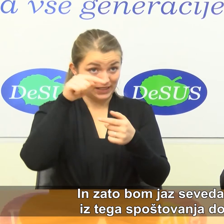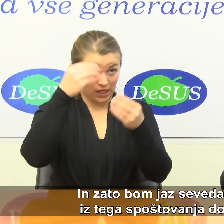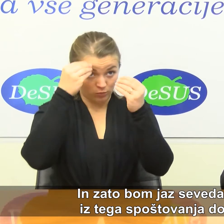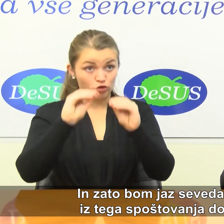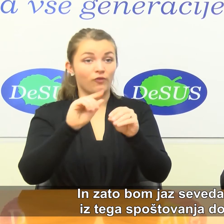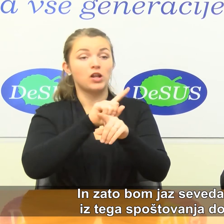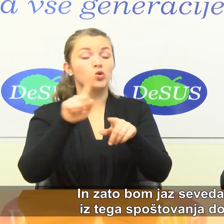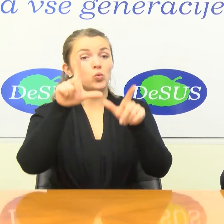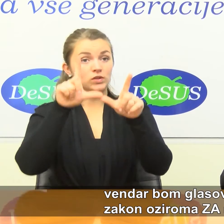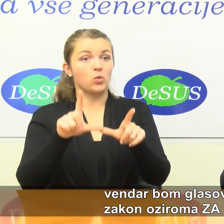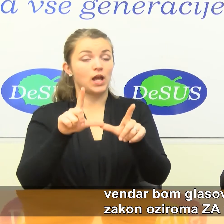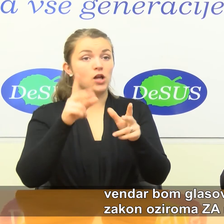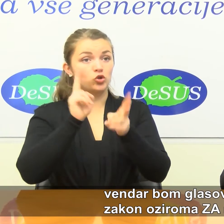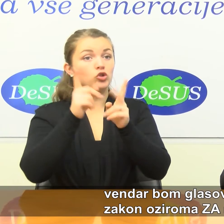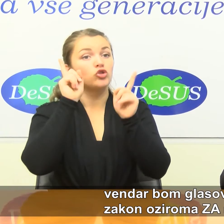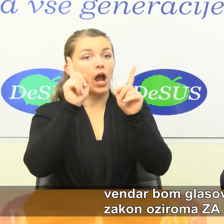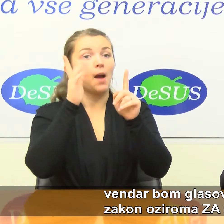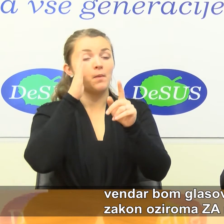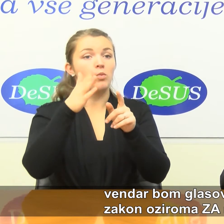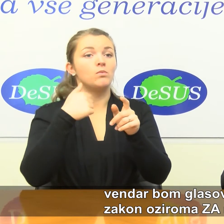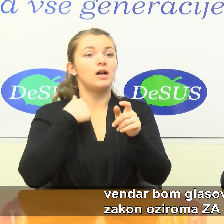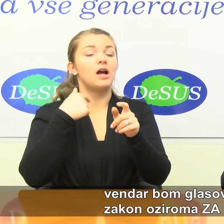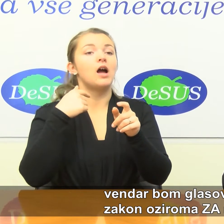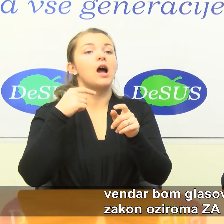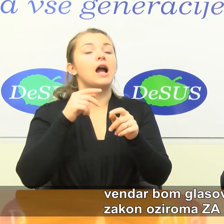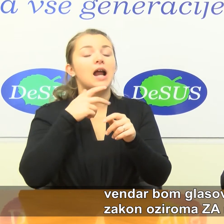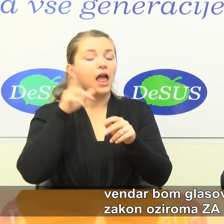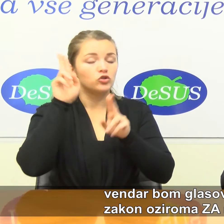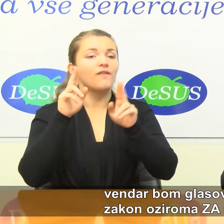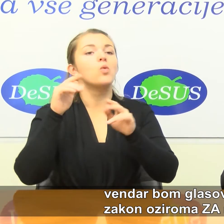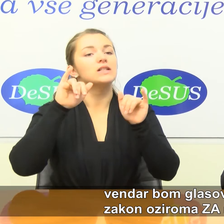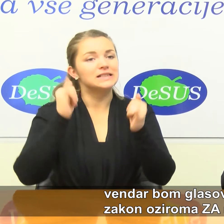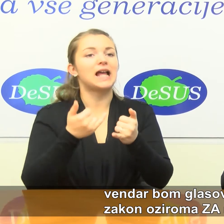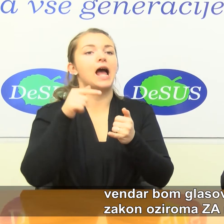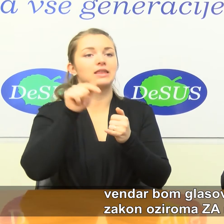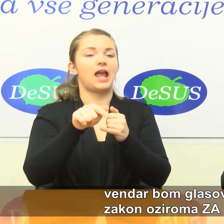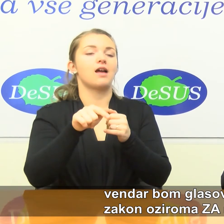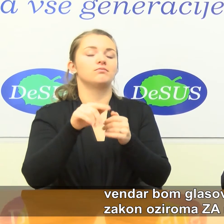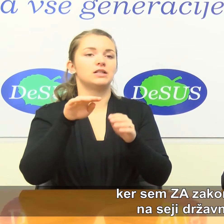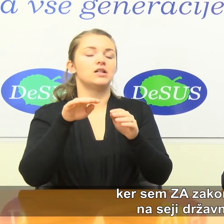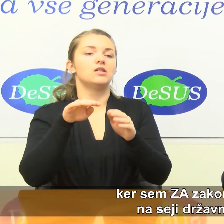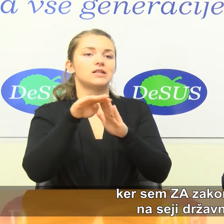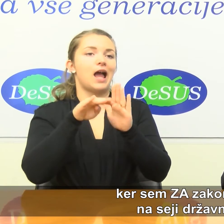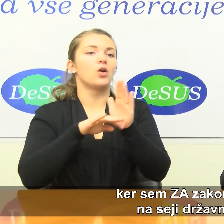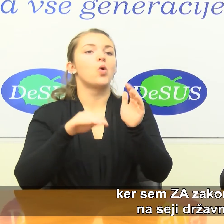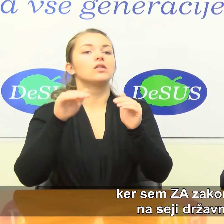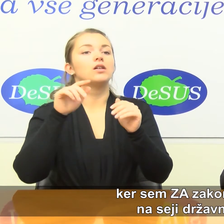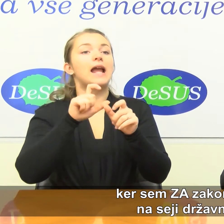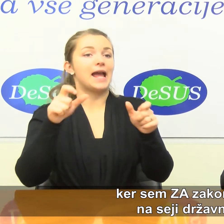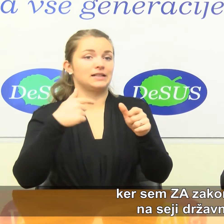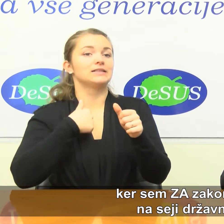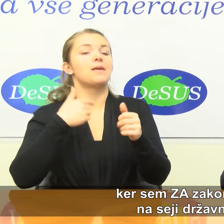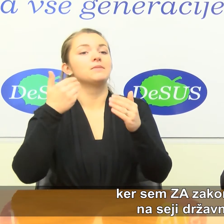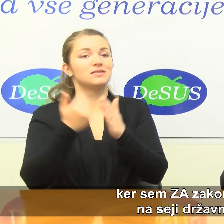spoštovanja do Ustavnega sodišča, vendar bom glasoval za ta seveda zakon oziroma za na referendumu, ker sem za